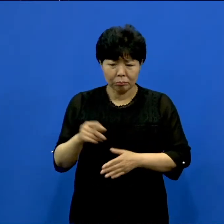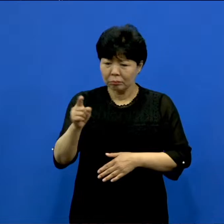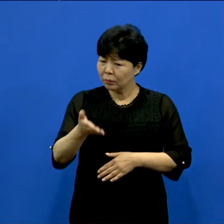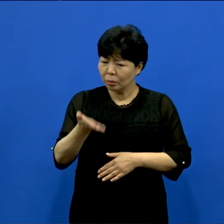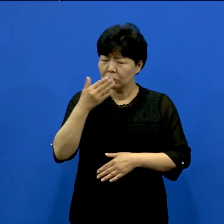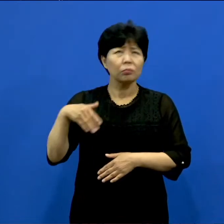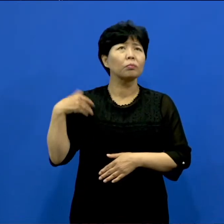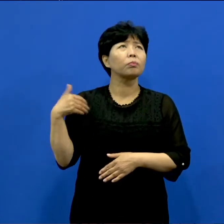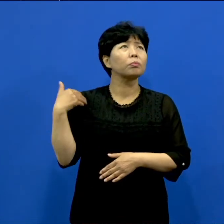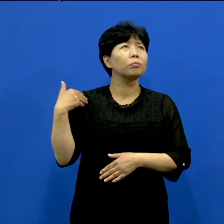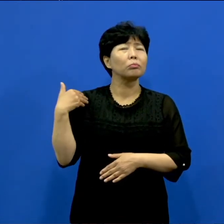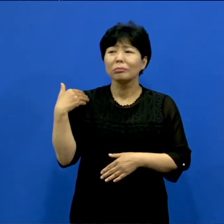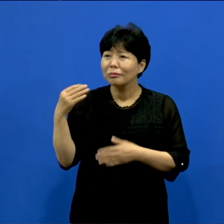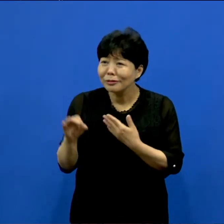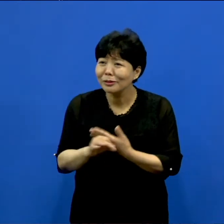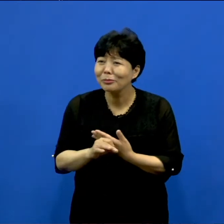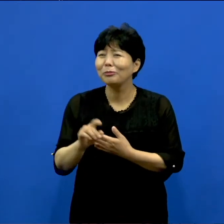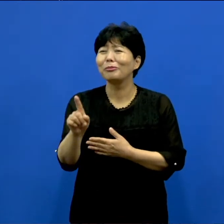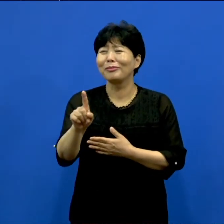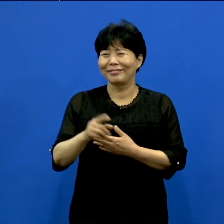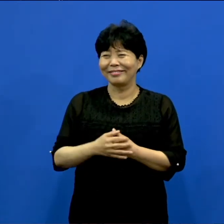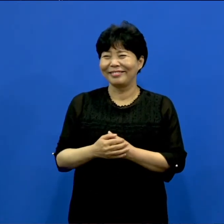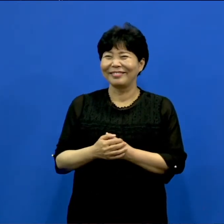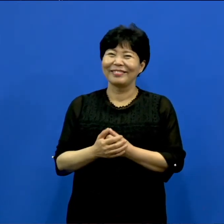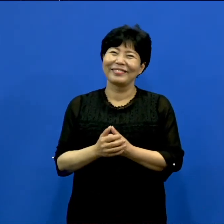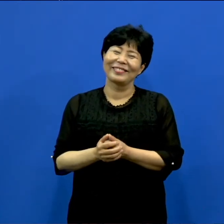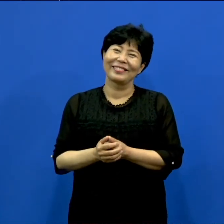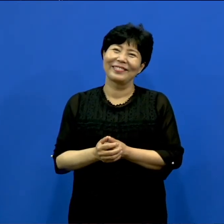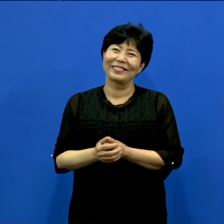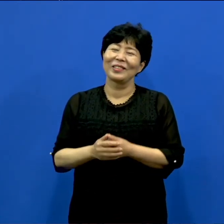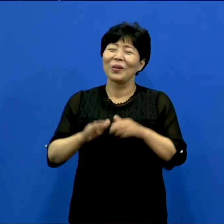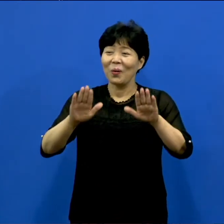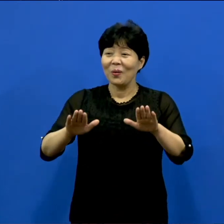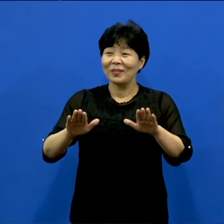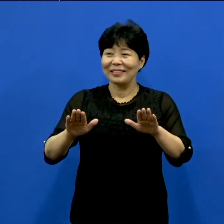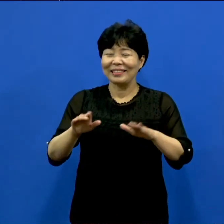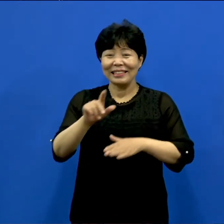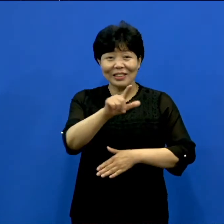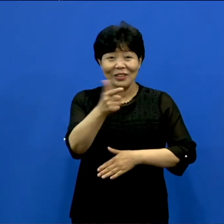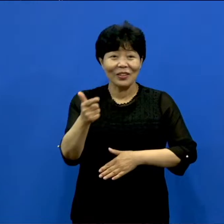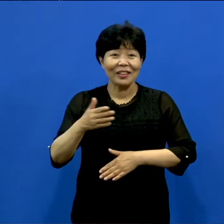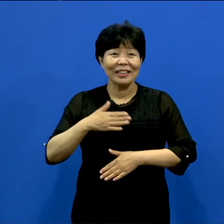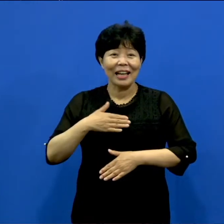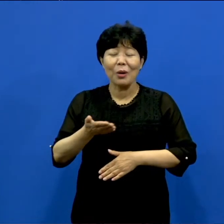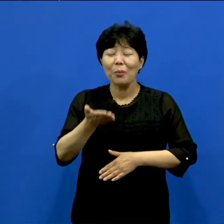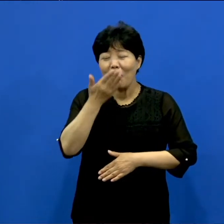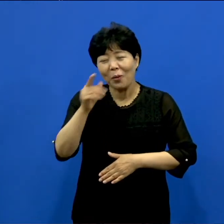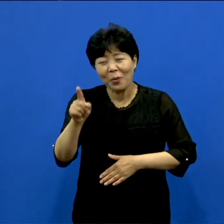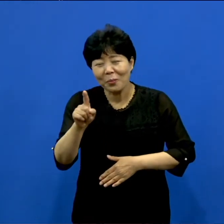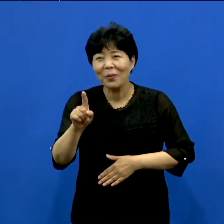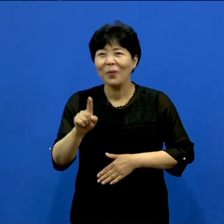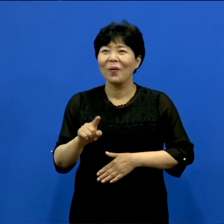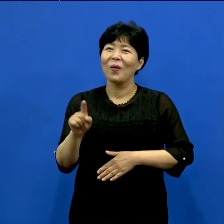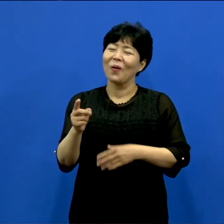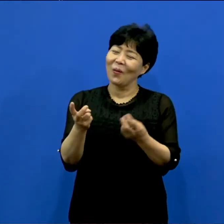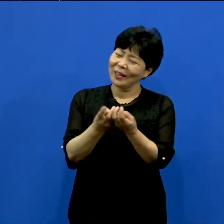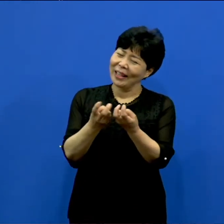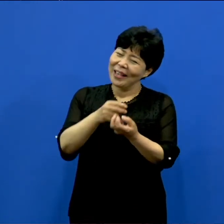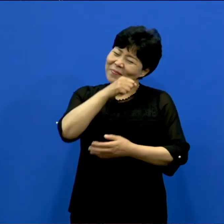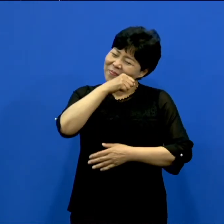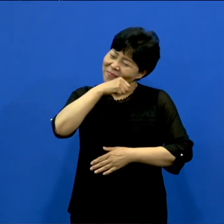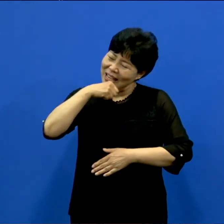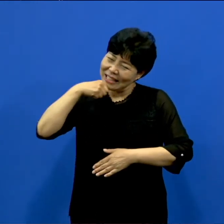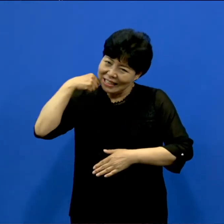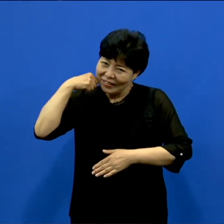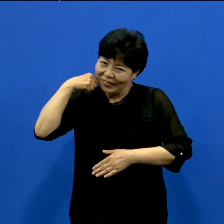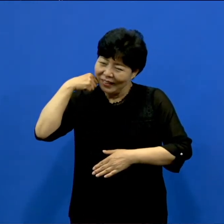맛을 모르고 먹은 거예요, 그죠? 오늘 저녁에 뭘 먹었나, 어떻게 했나, 맛이 좋았냐, 이제